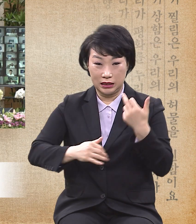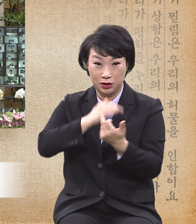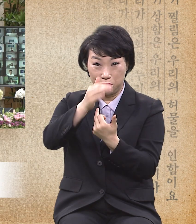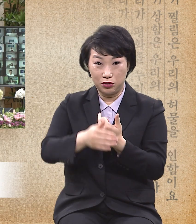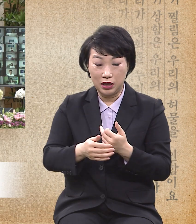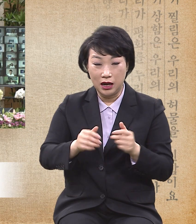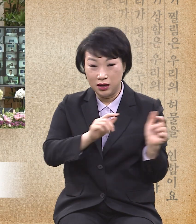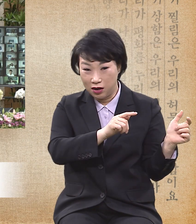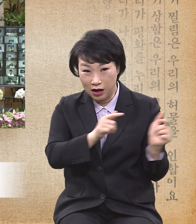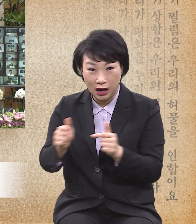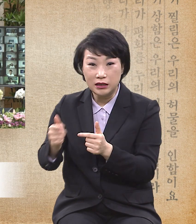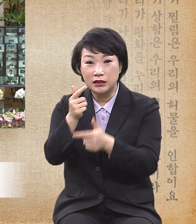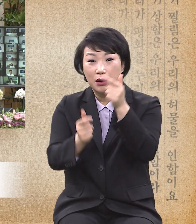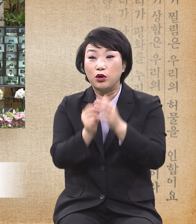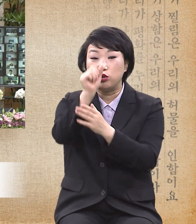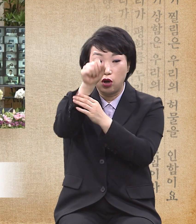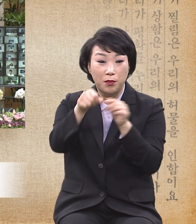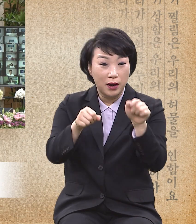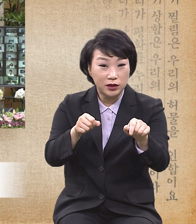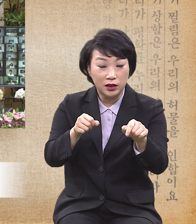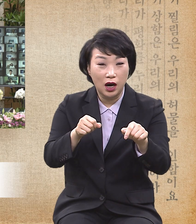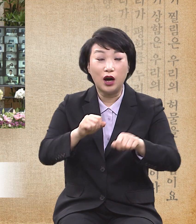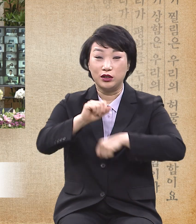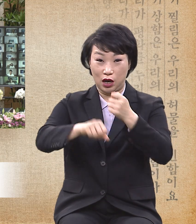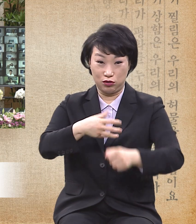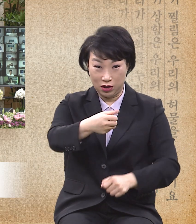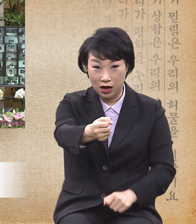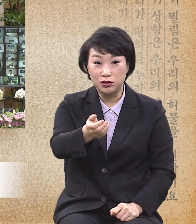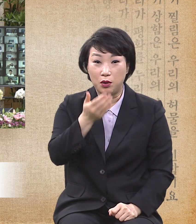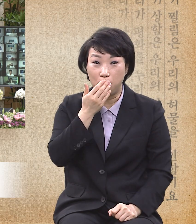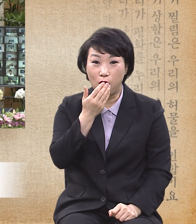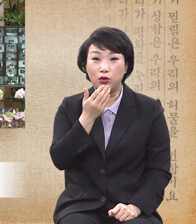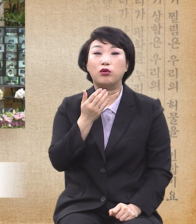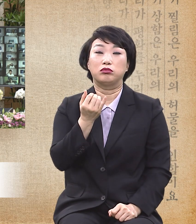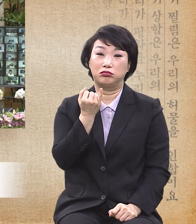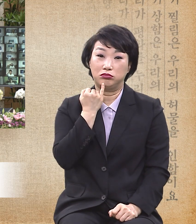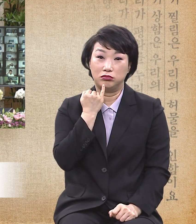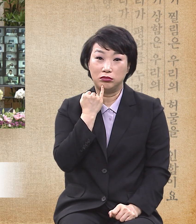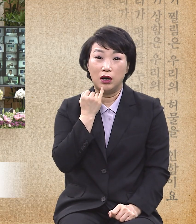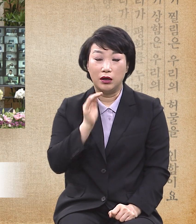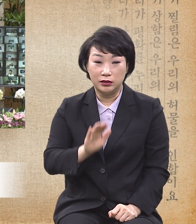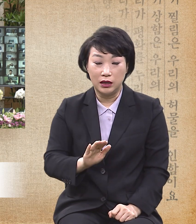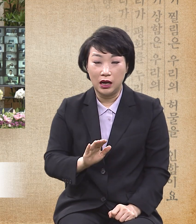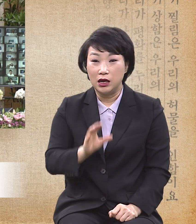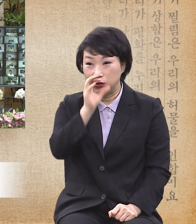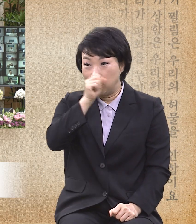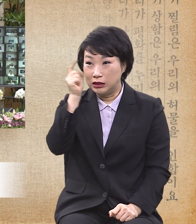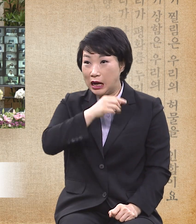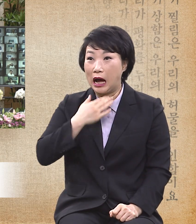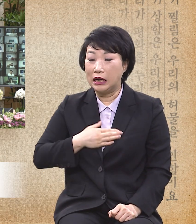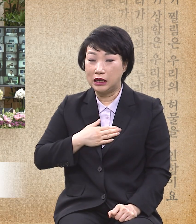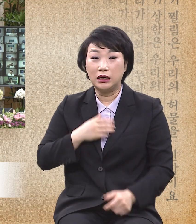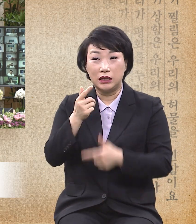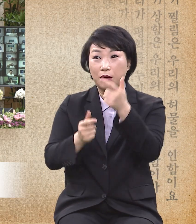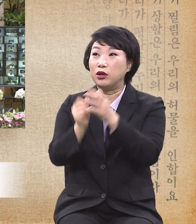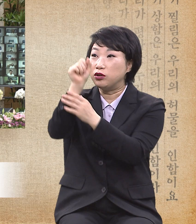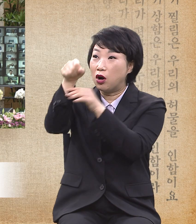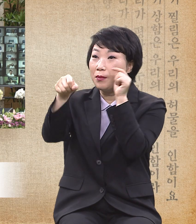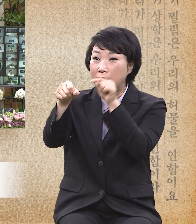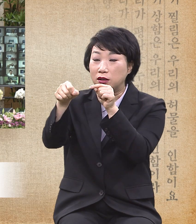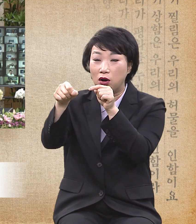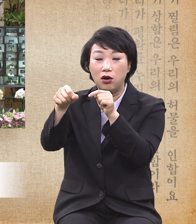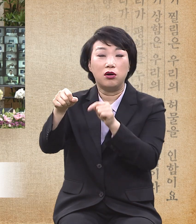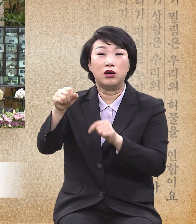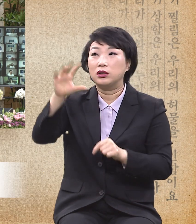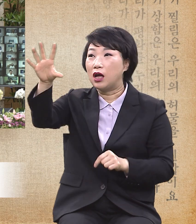동산 각종 나무의 실과는 네 임의로 먹되 선악을 알게 하는 실과,